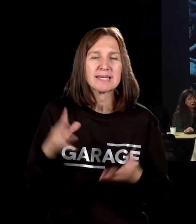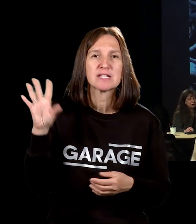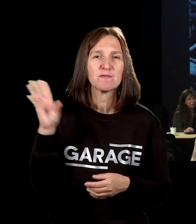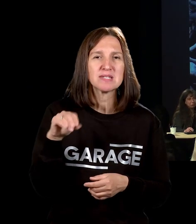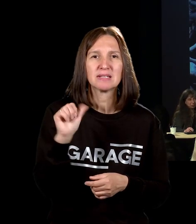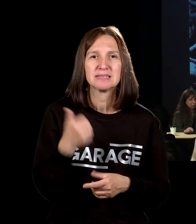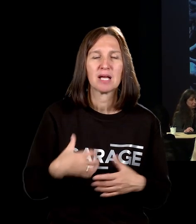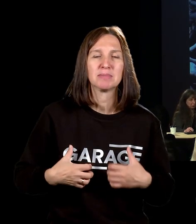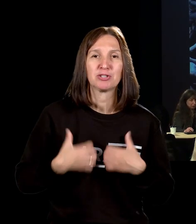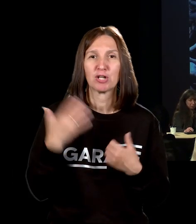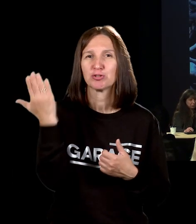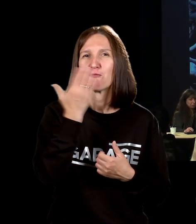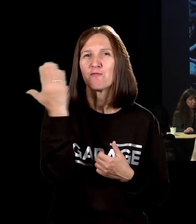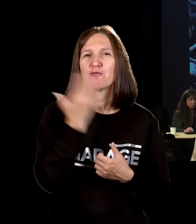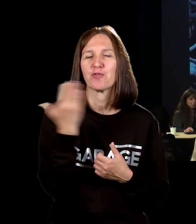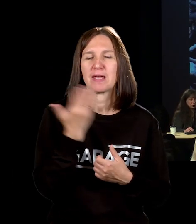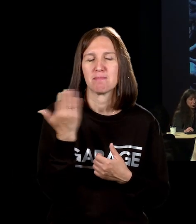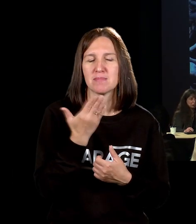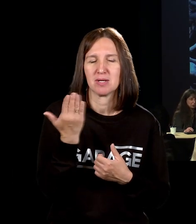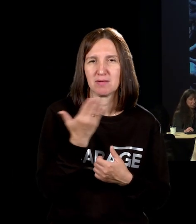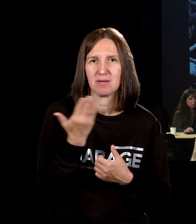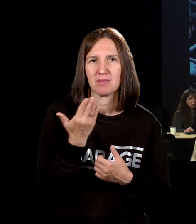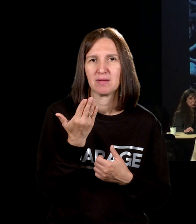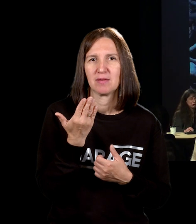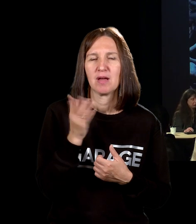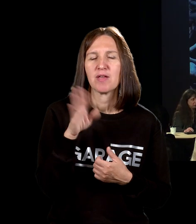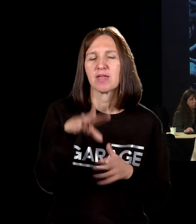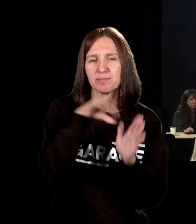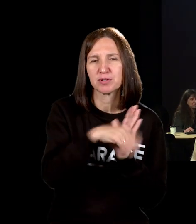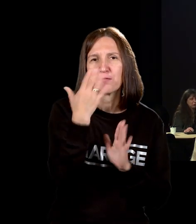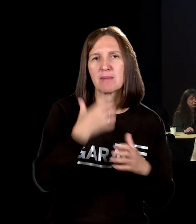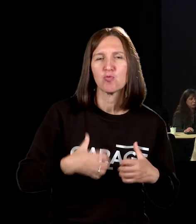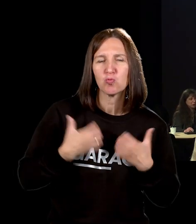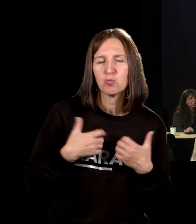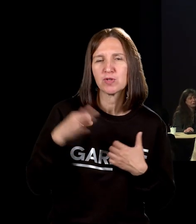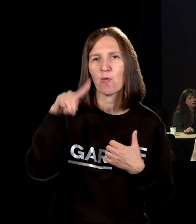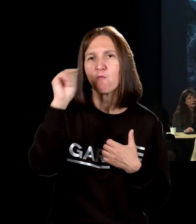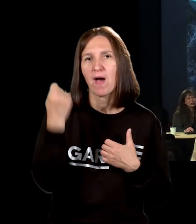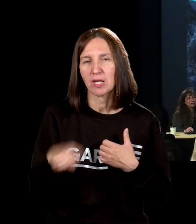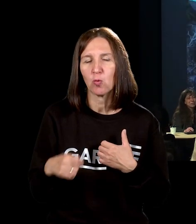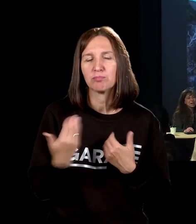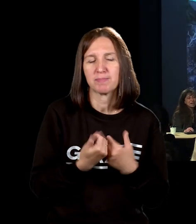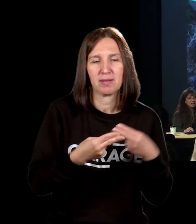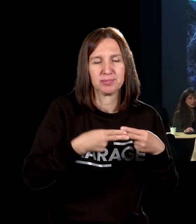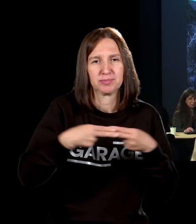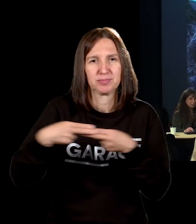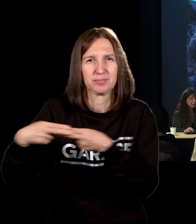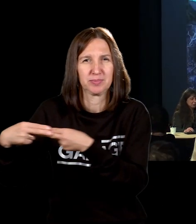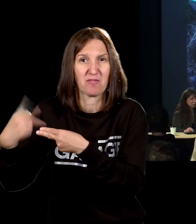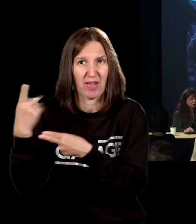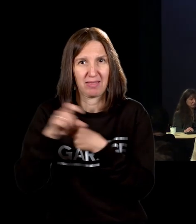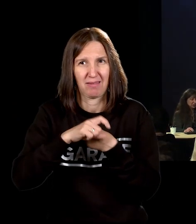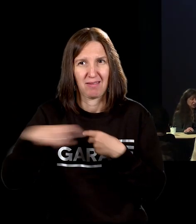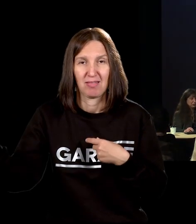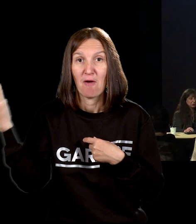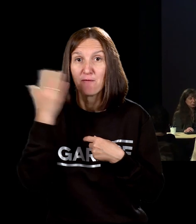самые страшные фильмы, причем неважно, и фильмы ужасов, и фильмы про войну, там, собрать воедино и